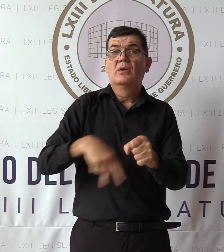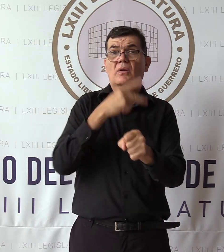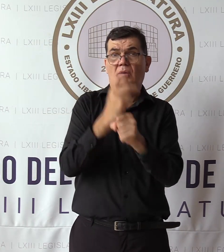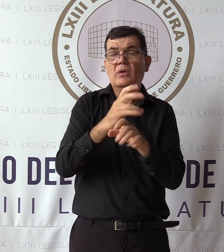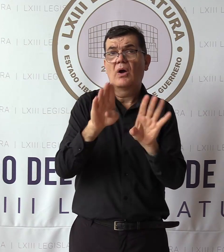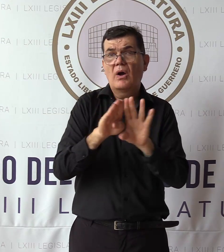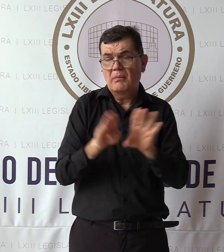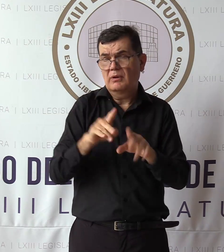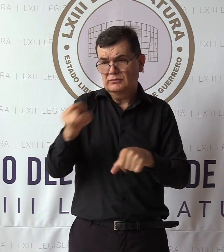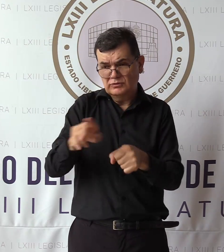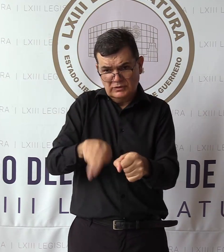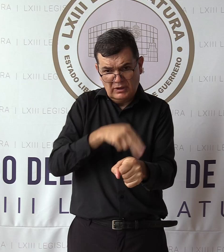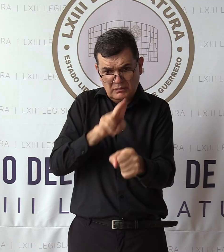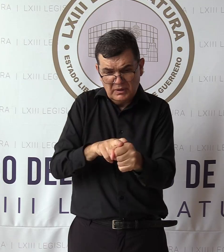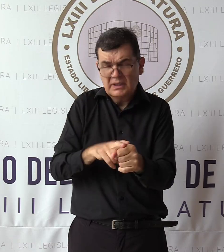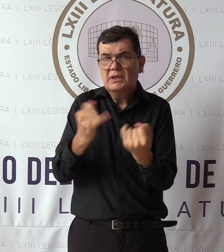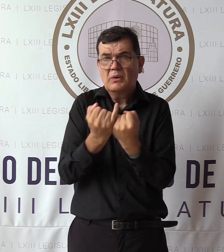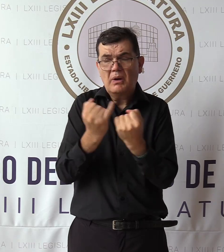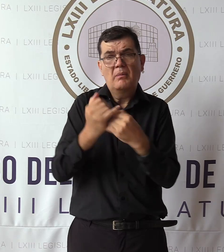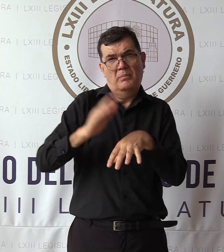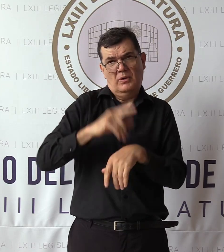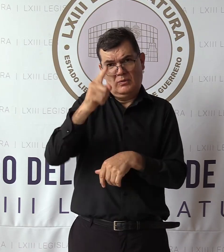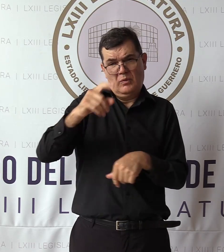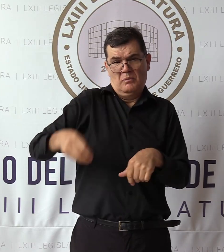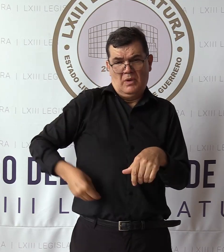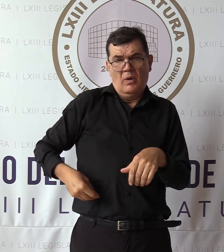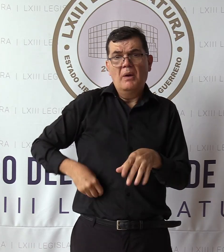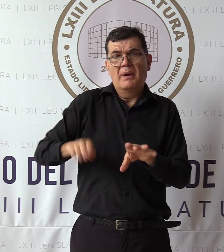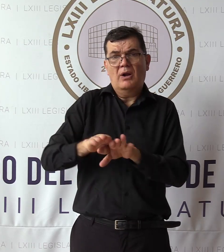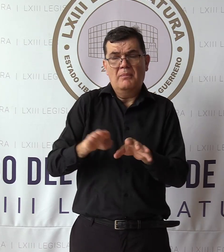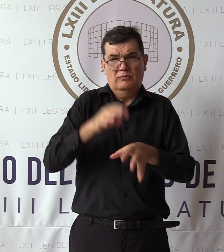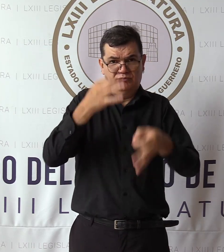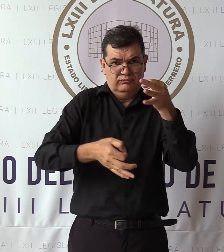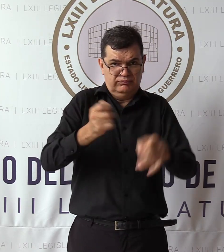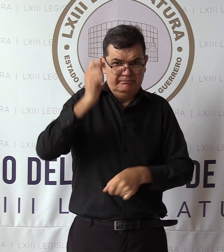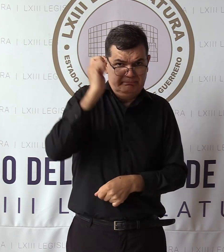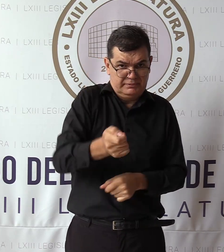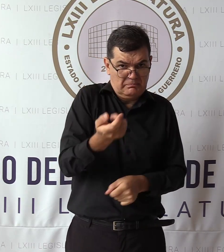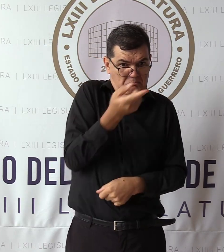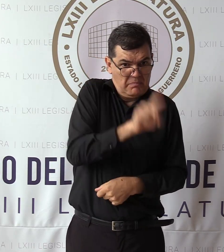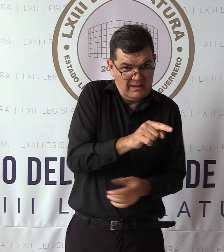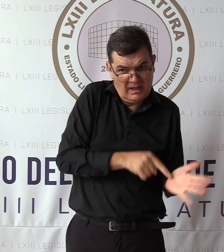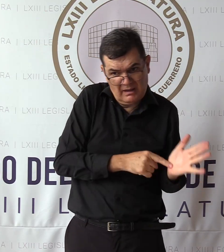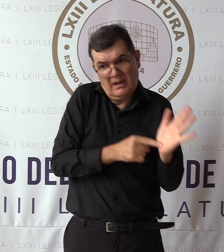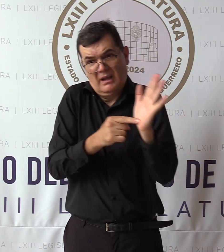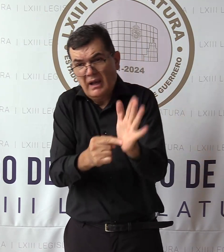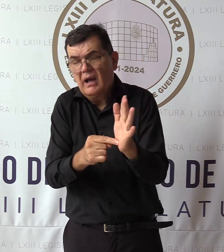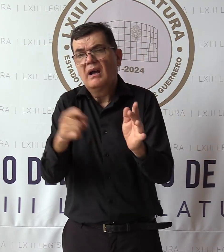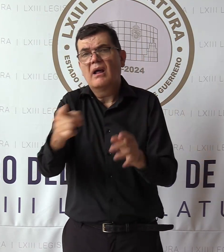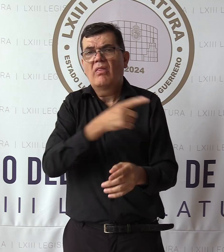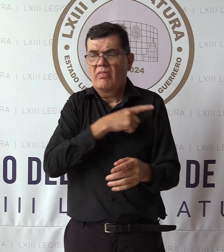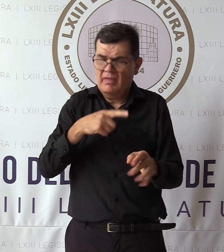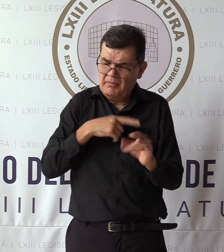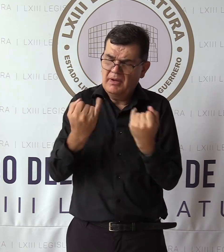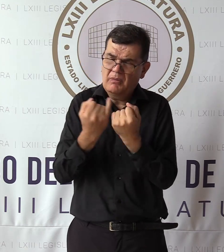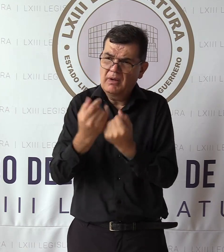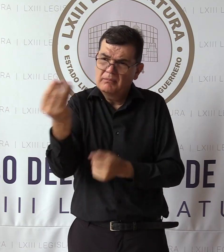de la iniciativa y por razón de mandato de la Suprema Corte de Justicia de la Nación, se determinó remitir la iniciativa a la Junta